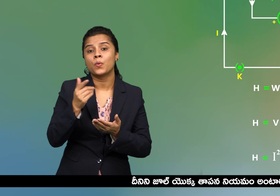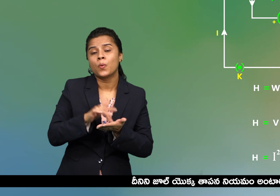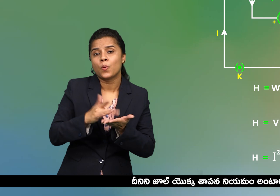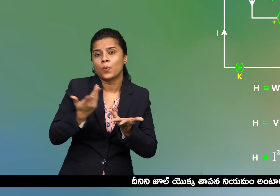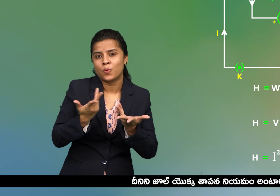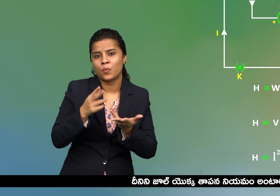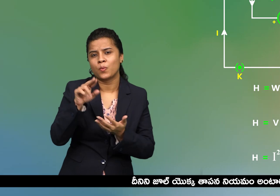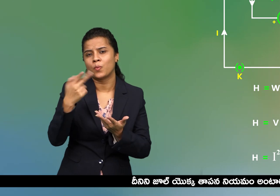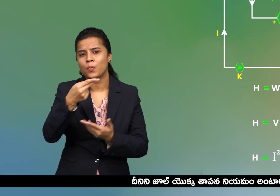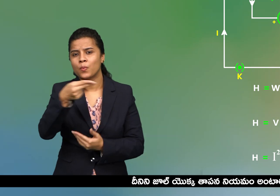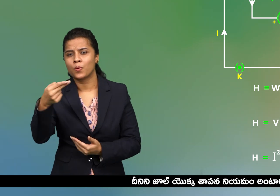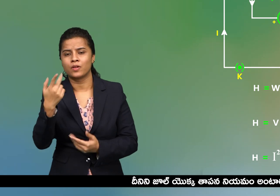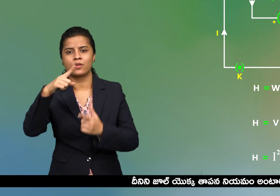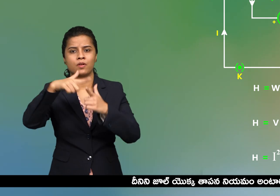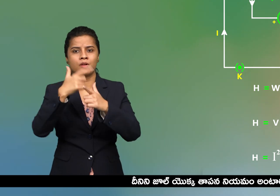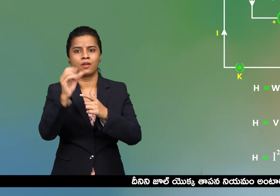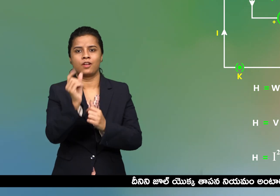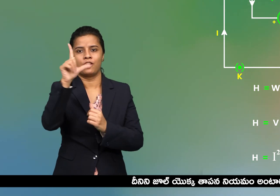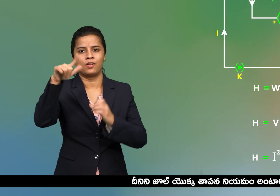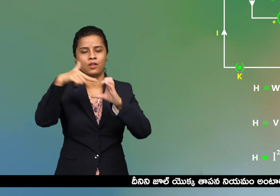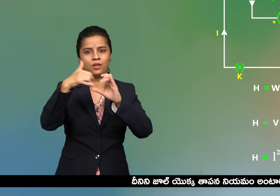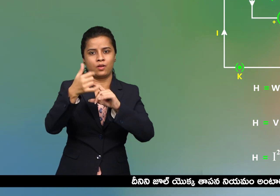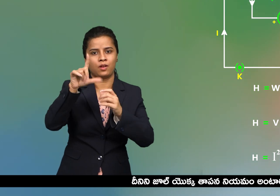దీనిని జూల్ యొక్క తాపన నియమం అంటారు.